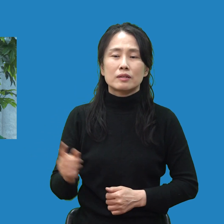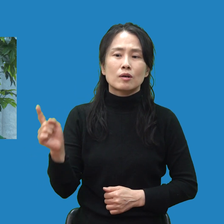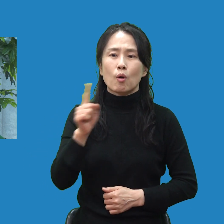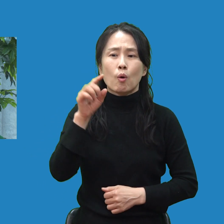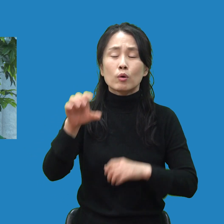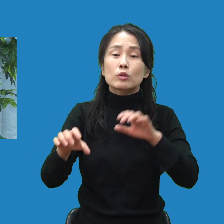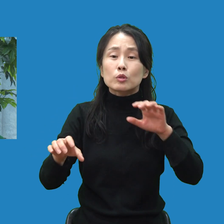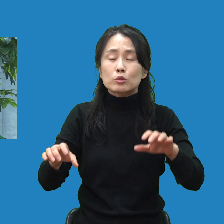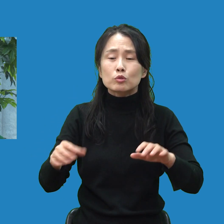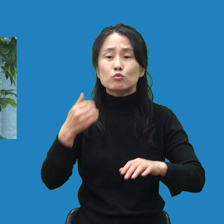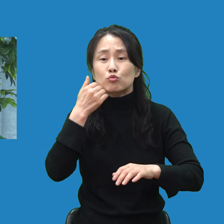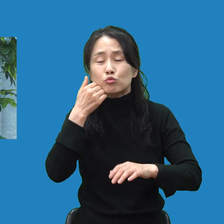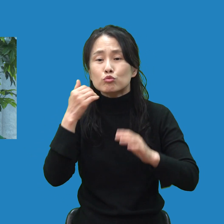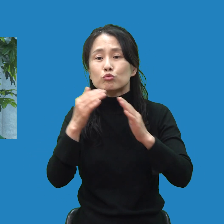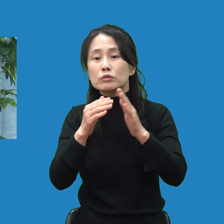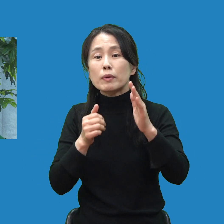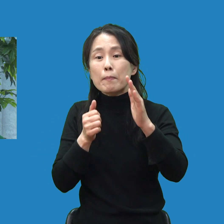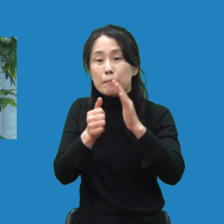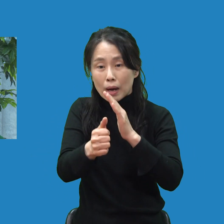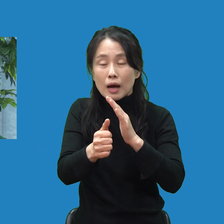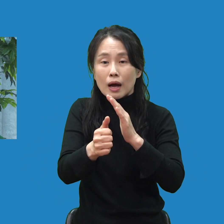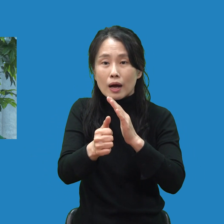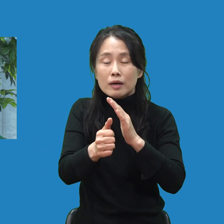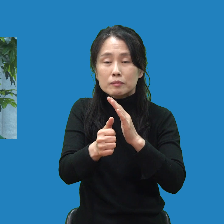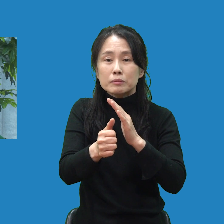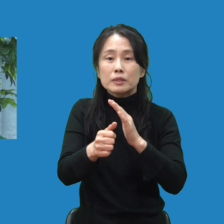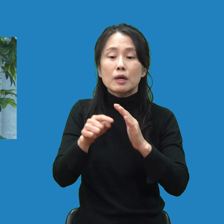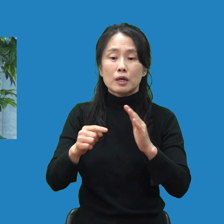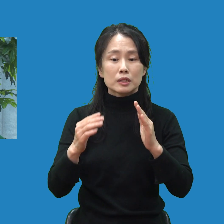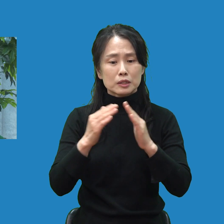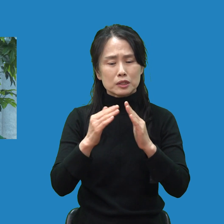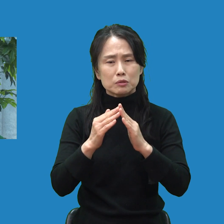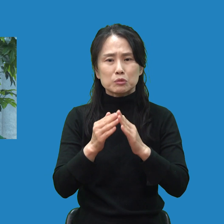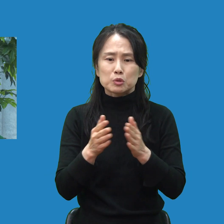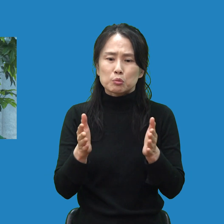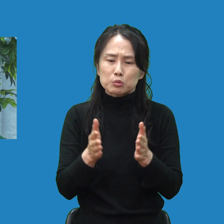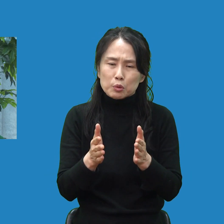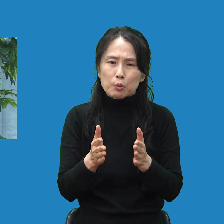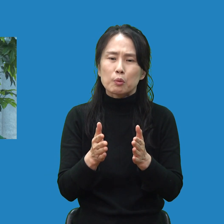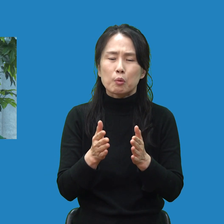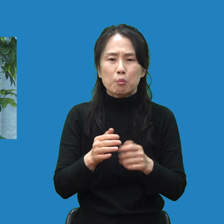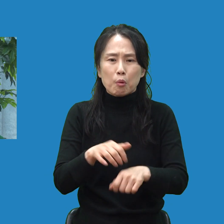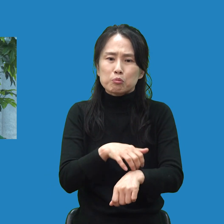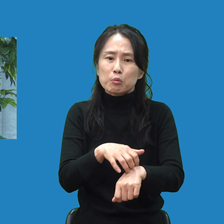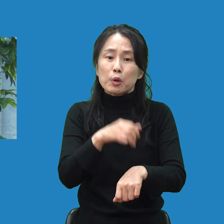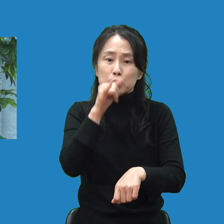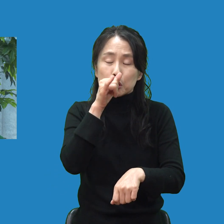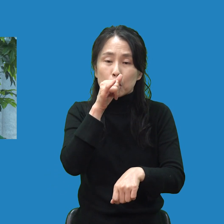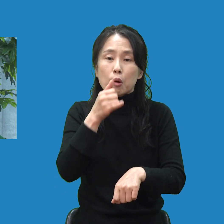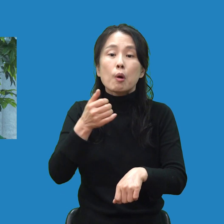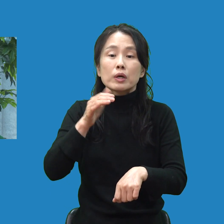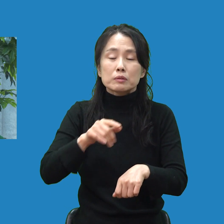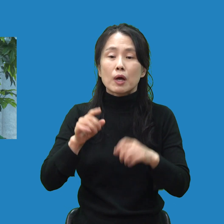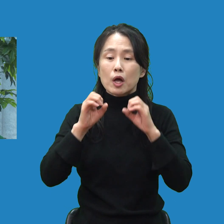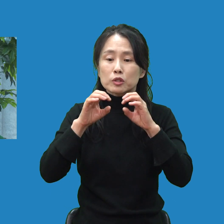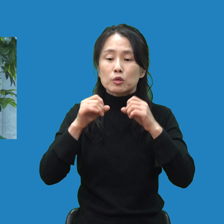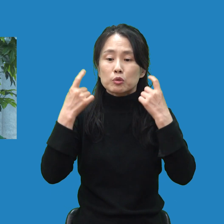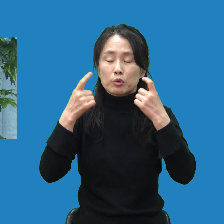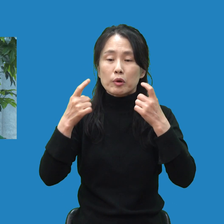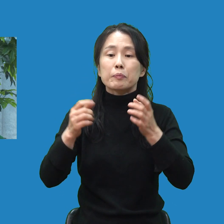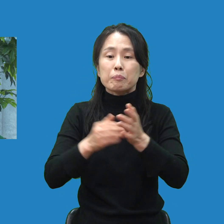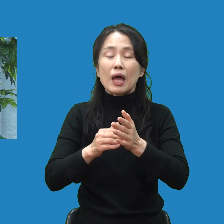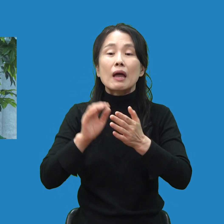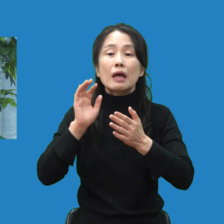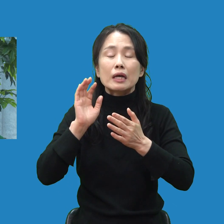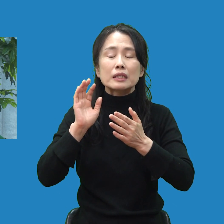어디서든지 누구의 집에 들어가거든 그 집이 좀 불편한 집이어도 그 지역을 떠날 때까지는